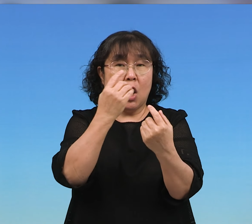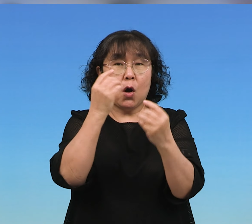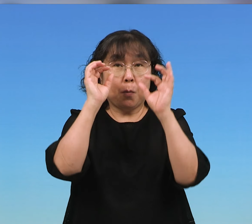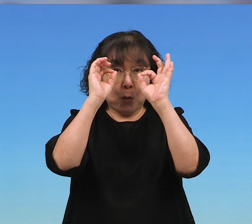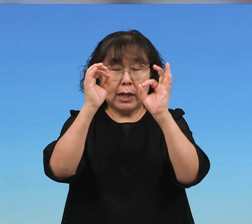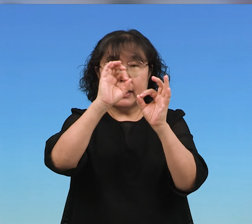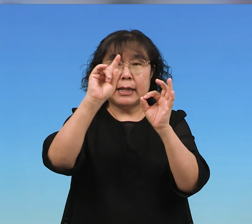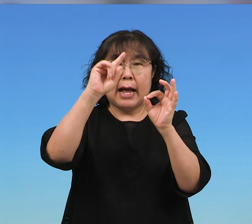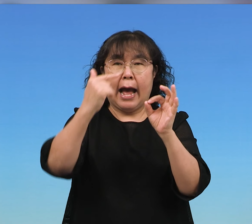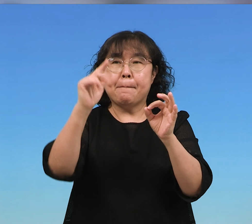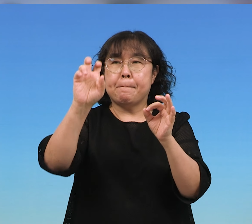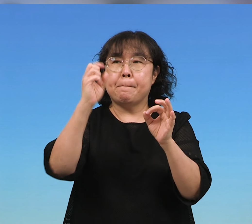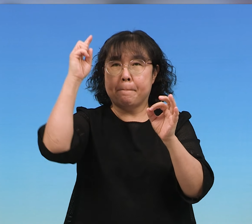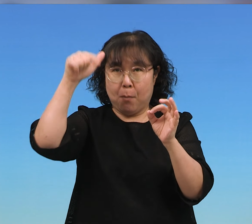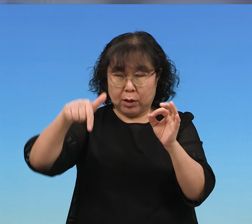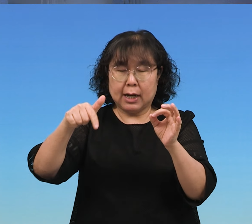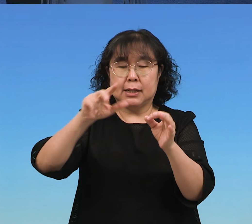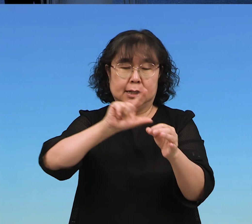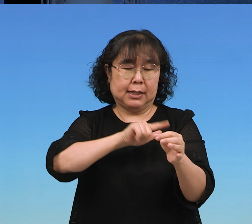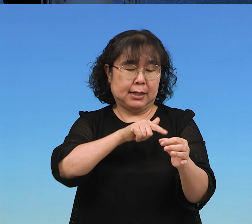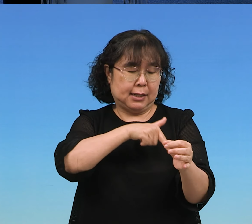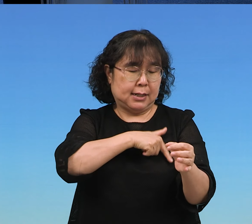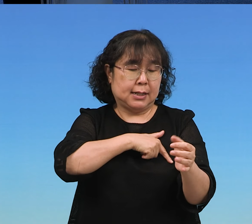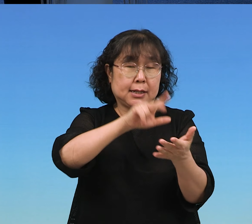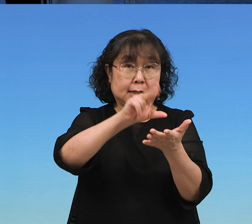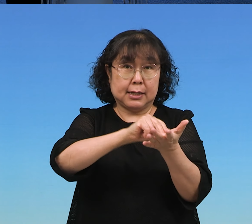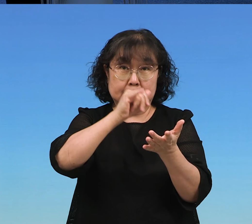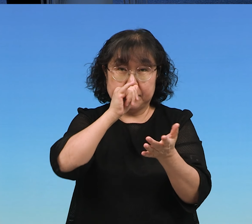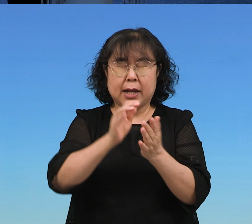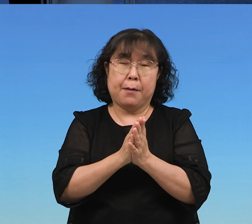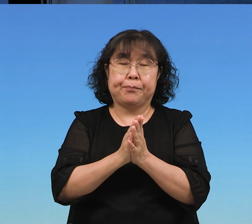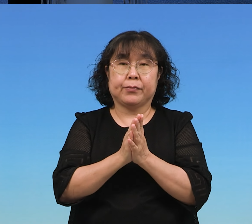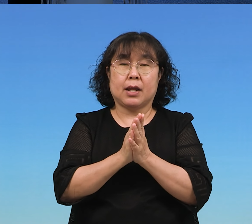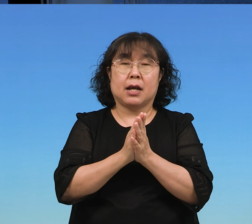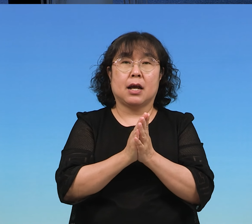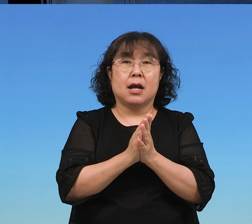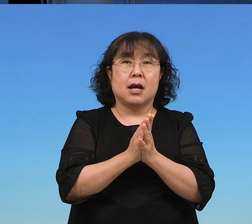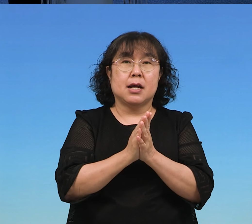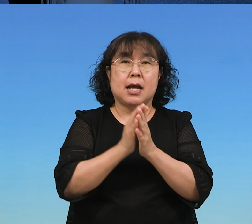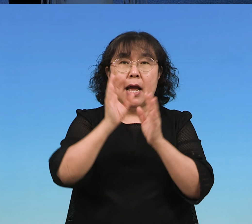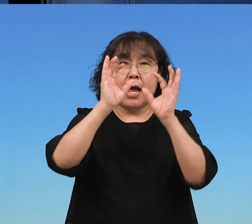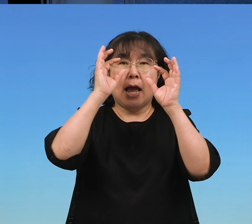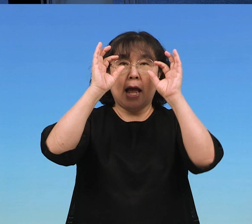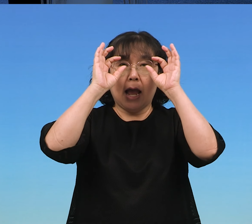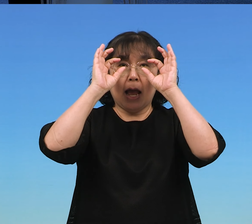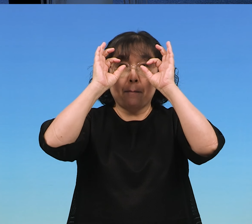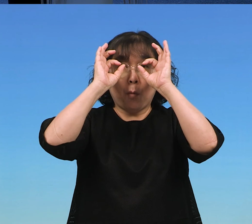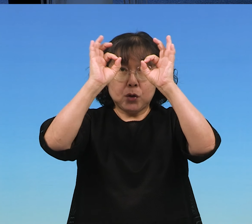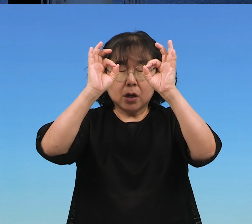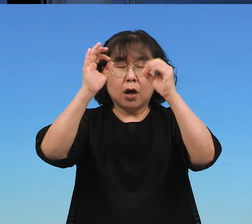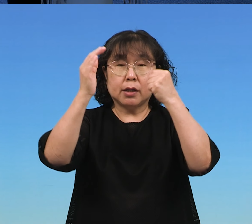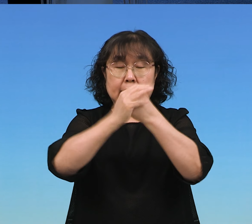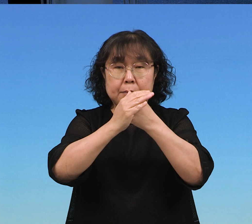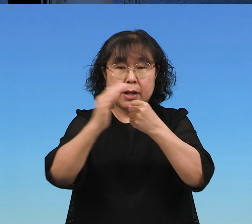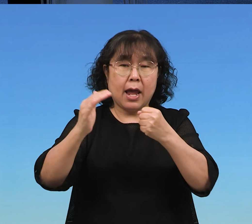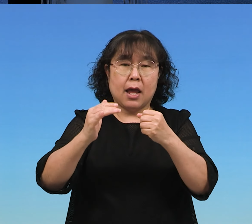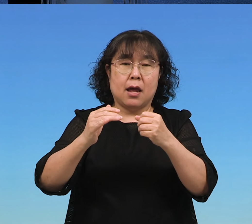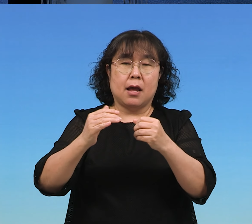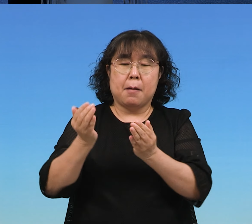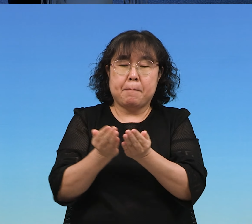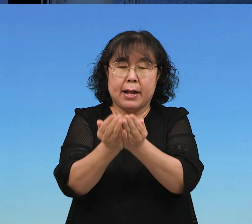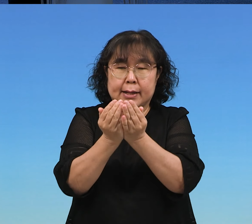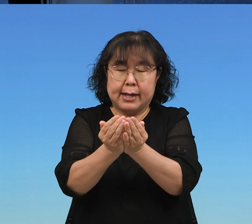그 내용 한 부분을 읽어드리겠습니다. 덕분에 인류는 항해 시에 먼 곳의 육지를